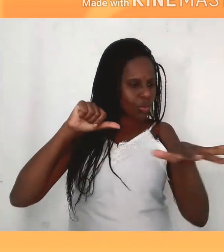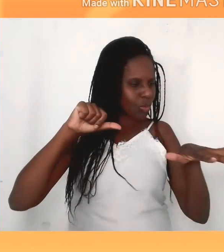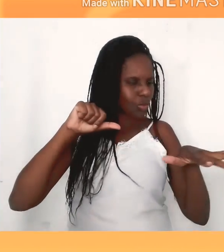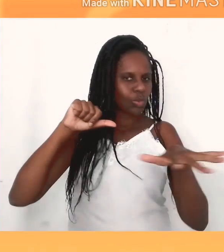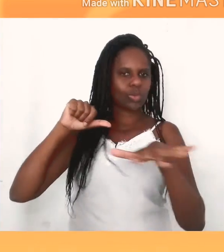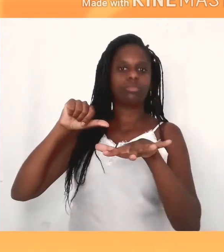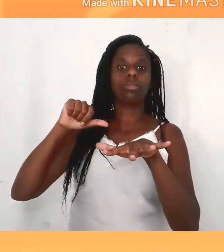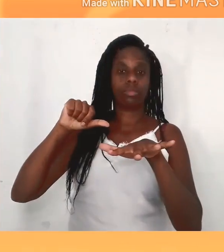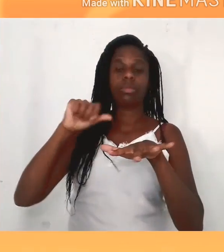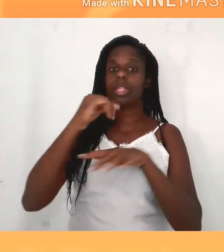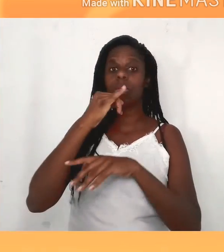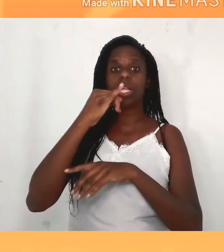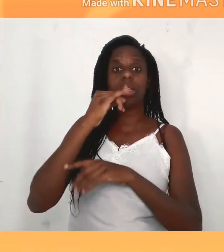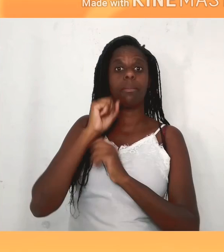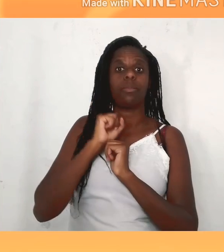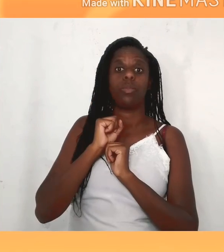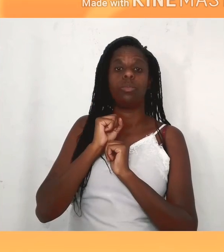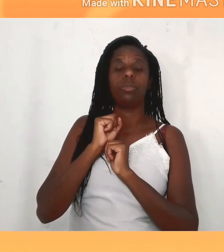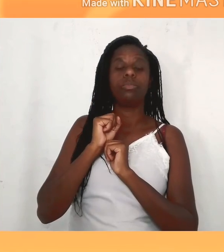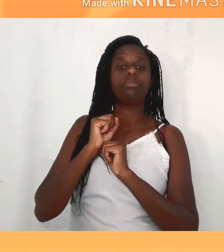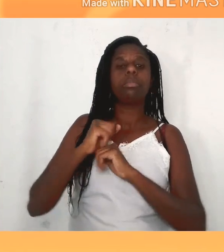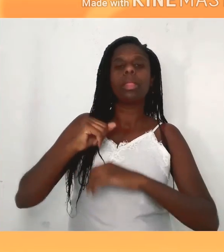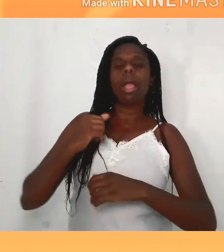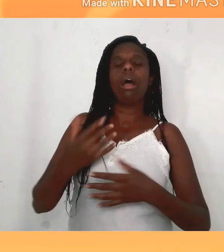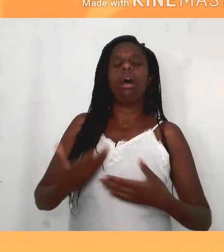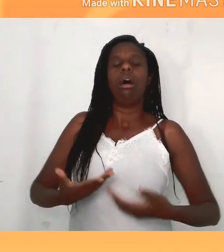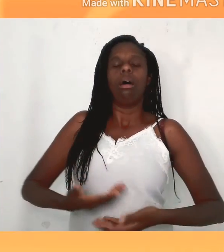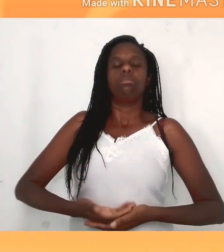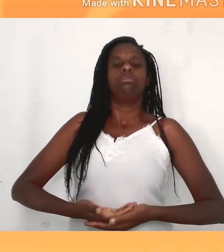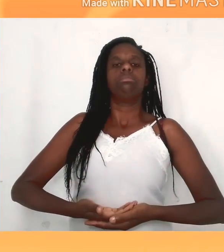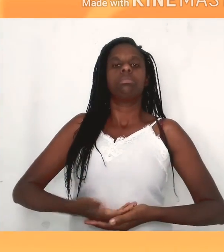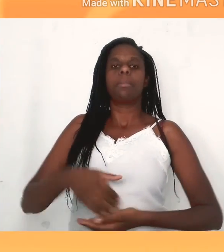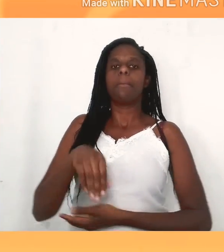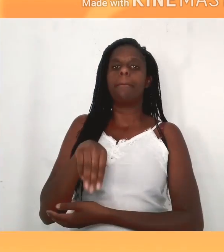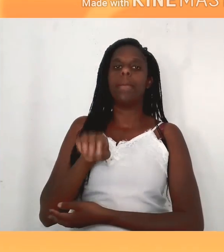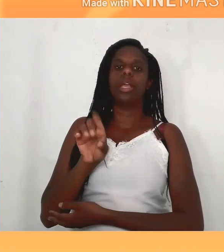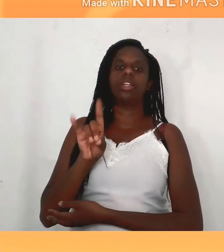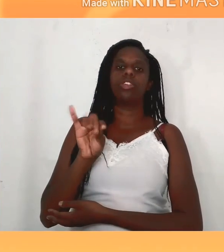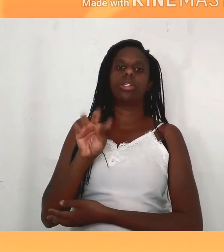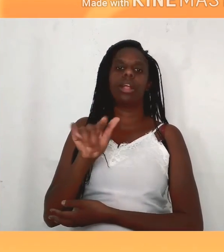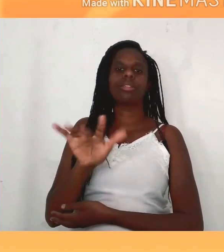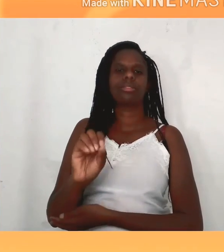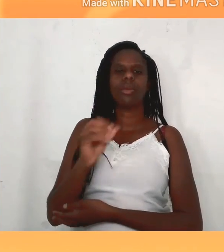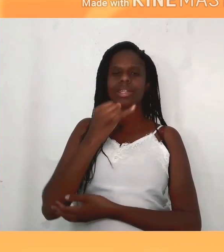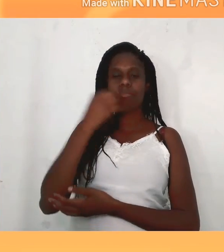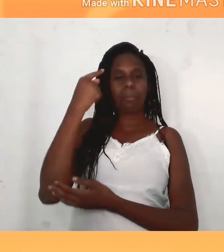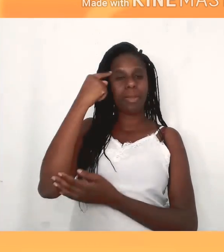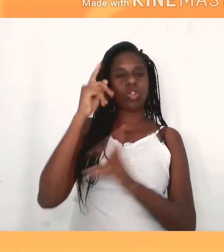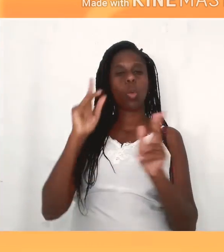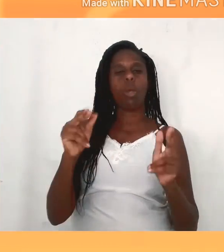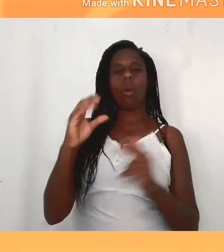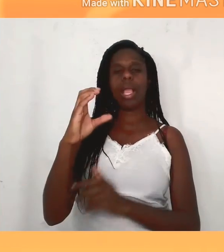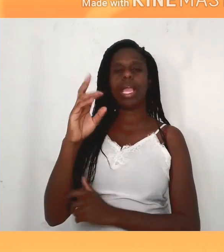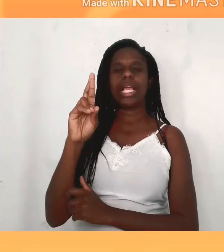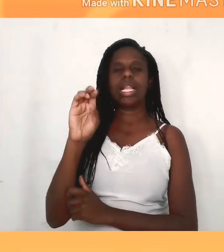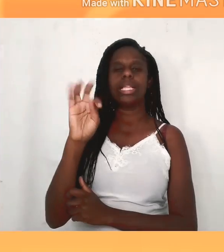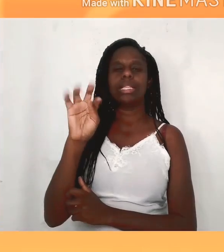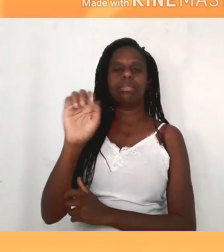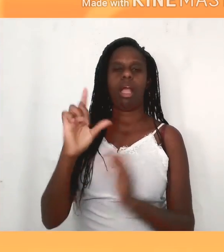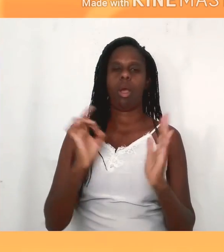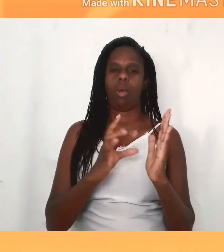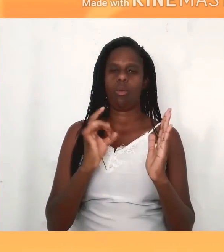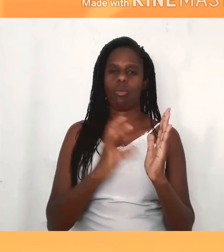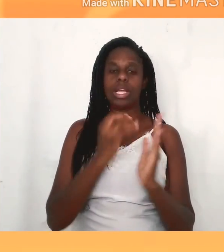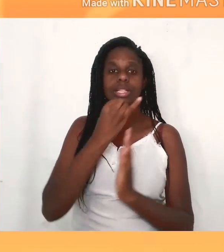dela. É dito que, inclusive isso na meditação, que a mente é como um cristal, então ela